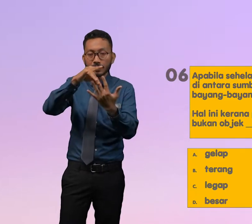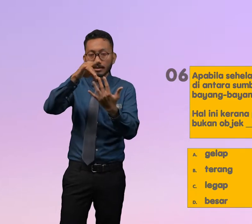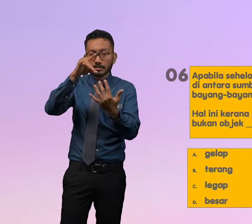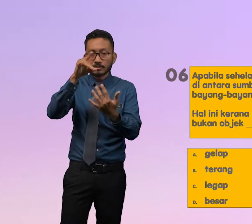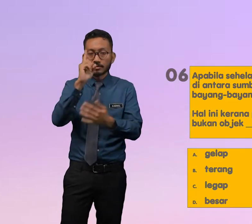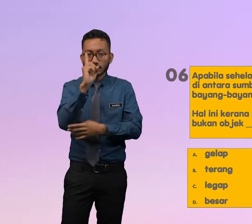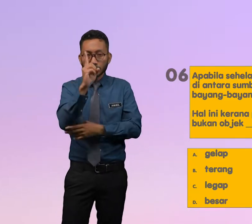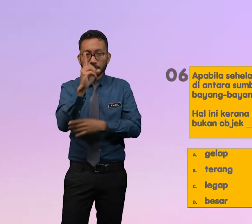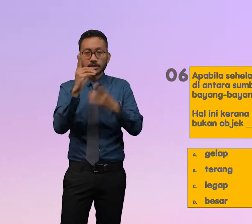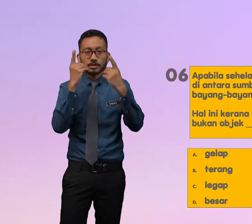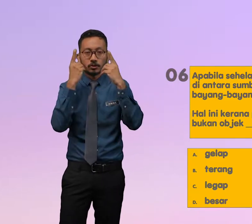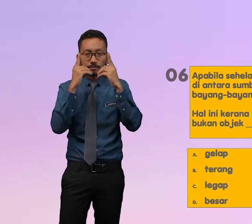Pilih hati cepat.